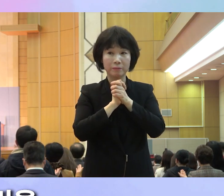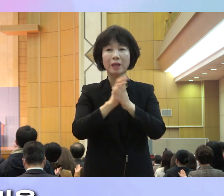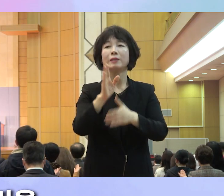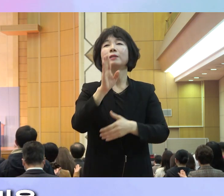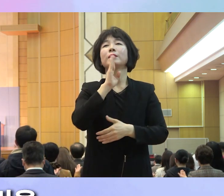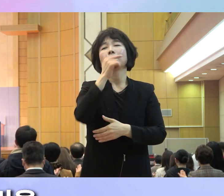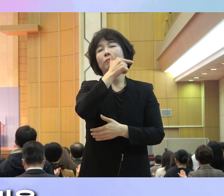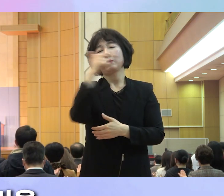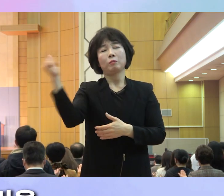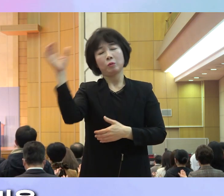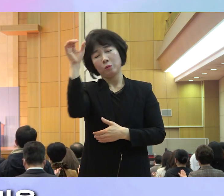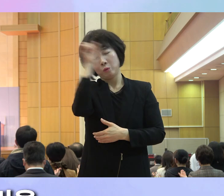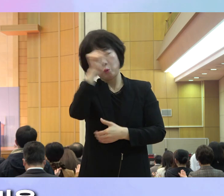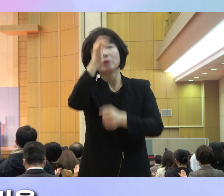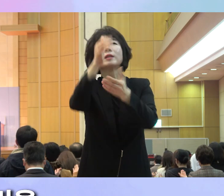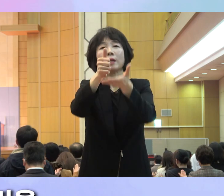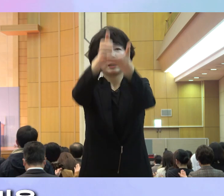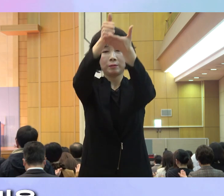참으로 좋으신 하나님,